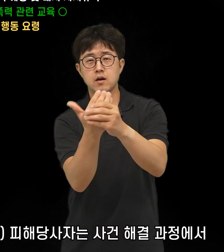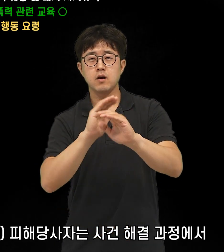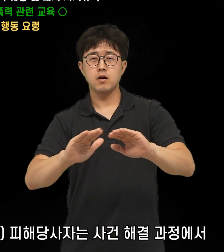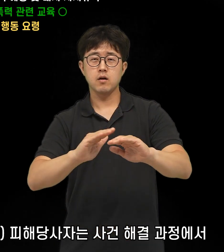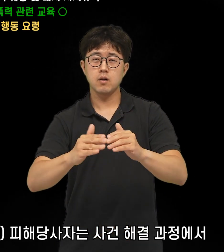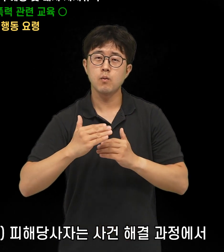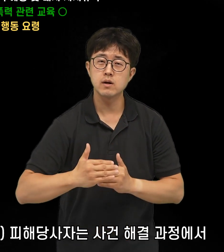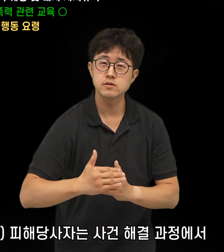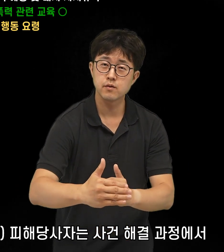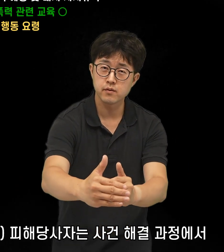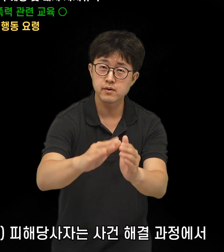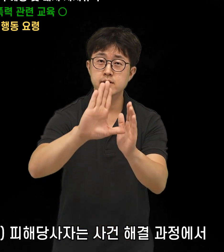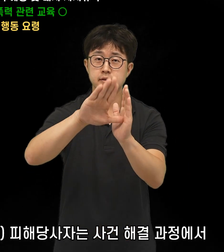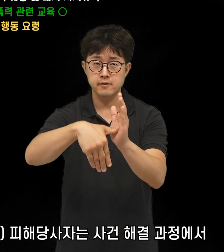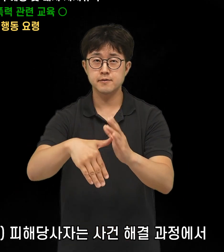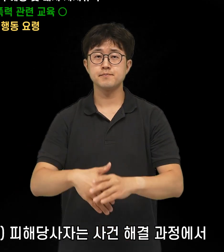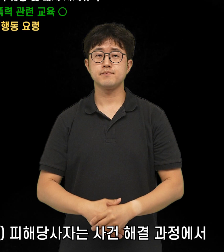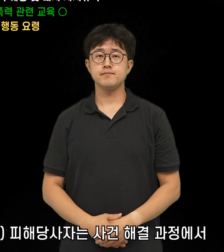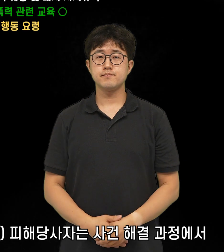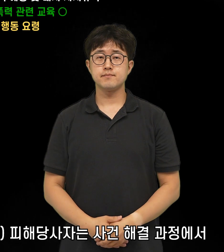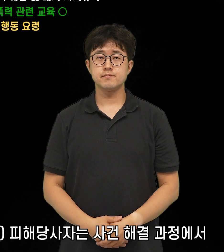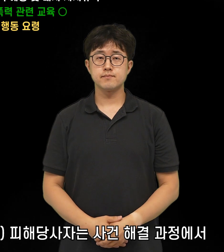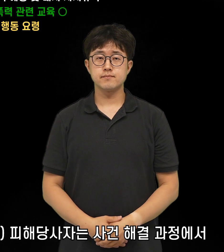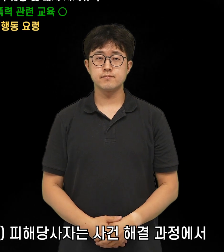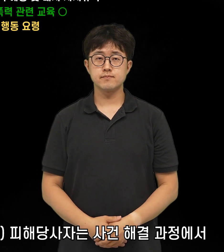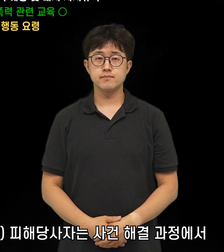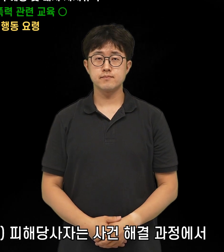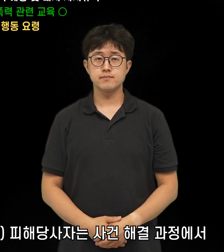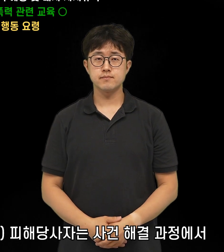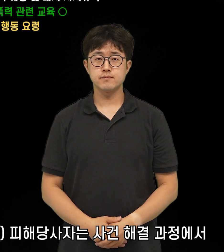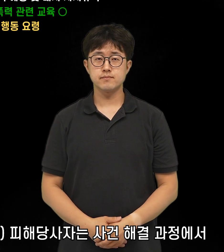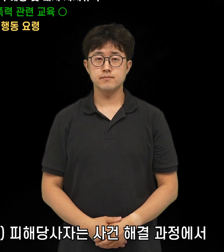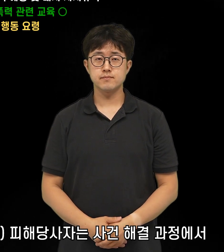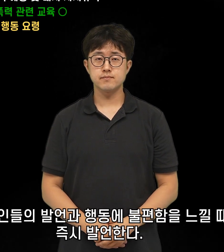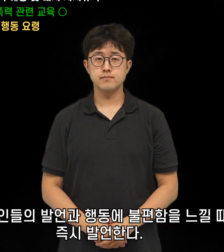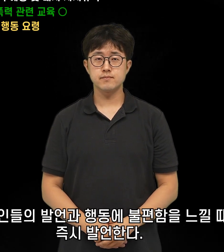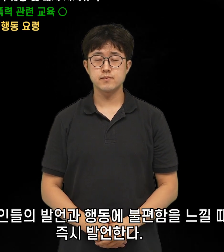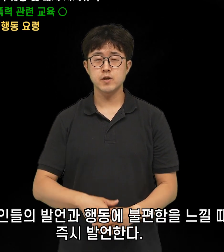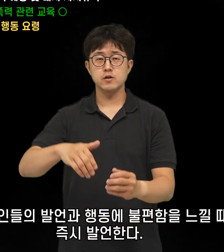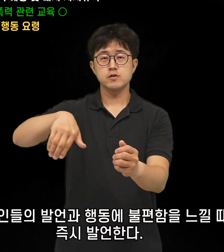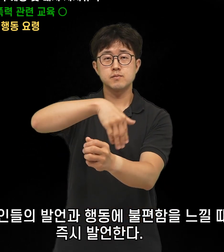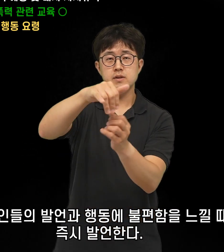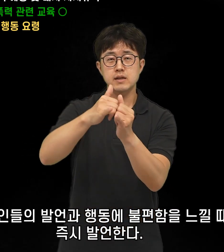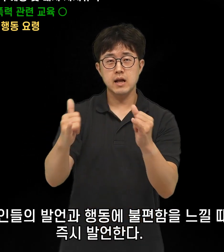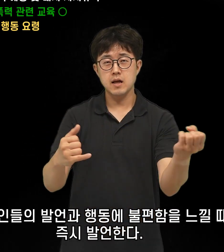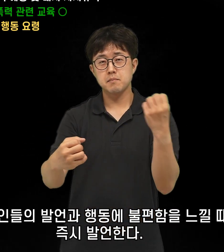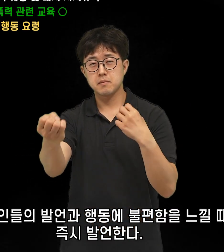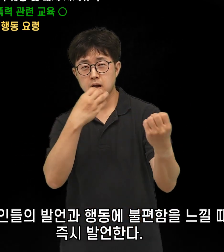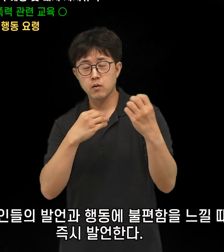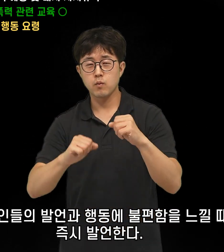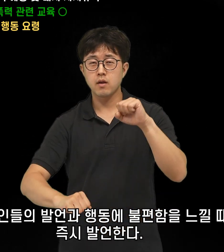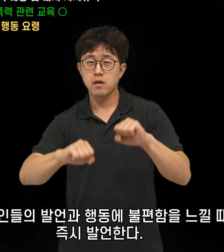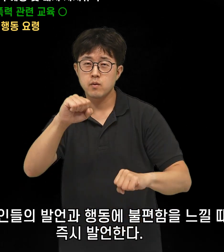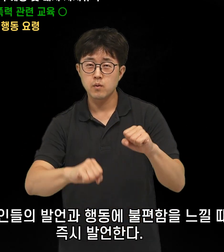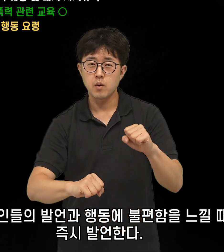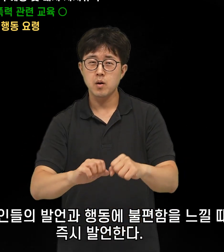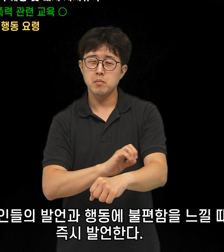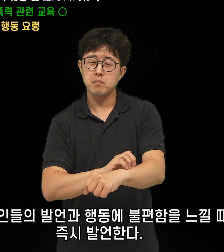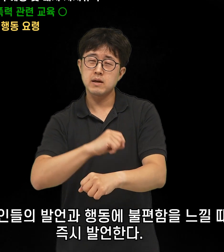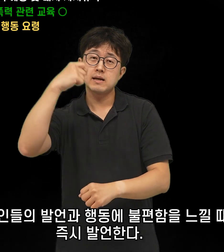피해 당사자는 사건 해결 과정에서 주변인들의 발언과 행동에 불편함을 느낄 때